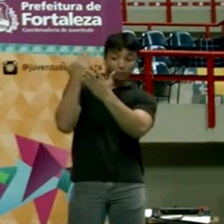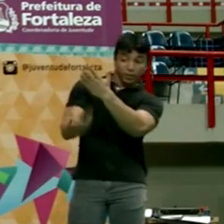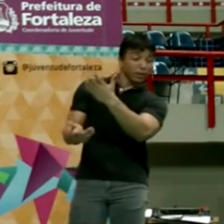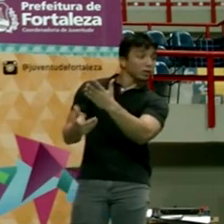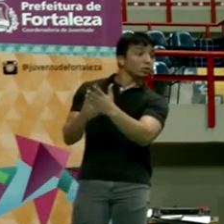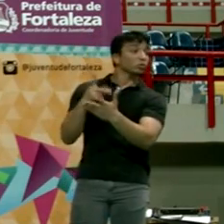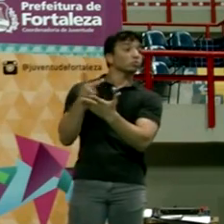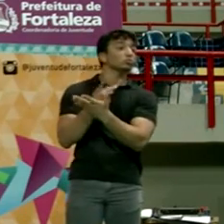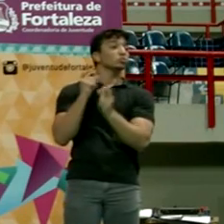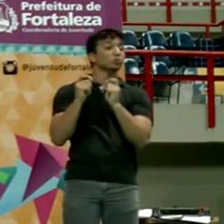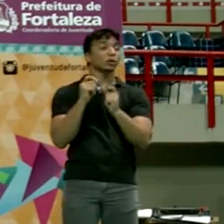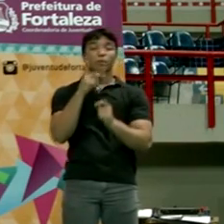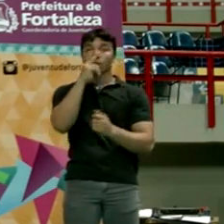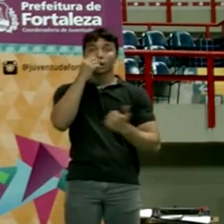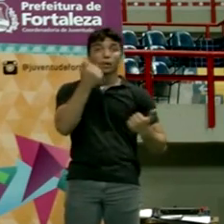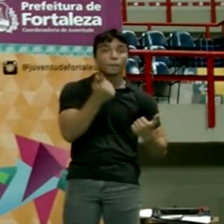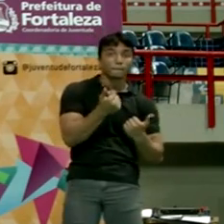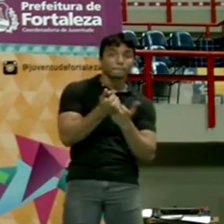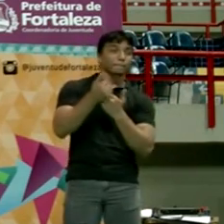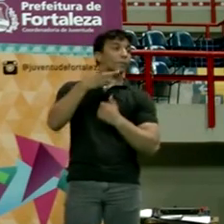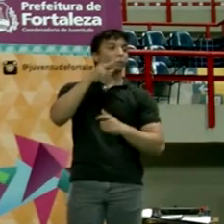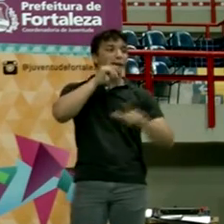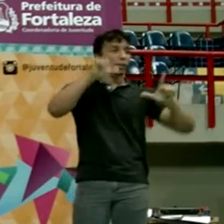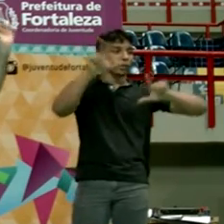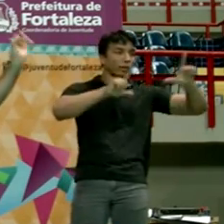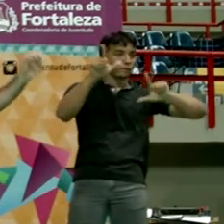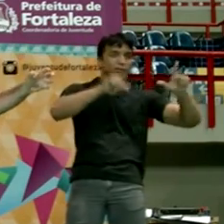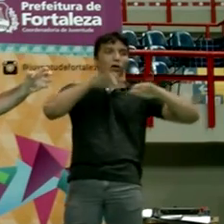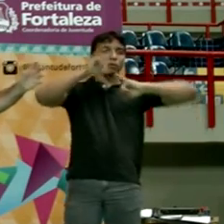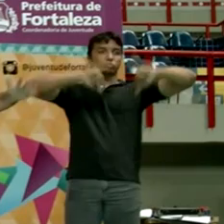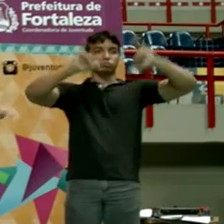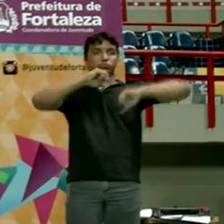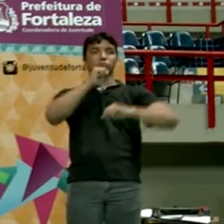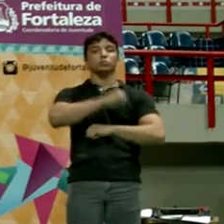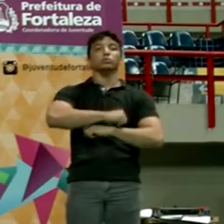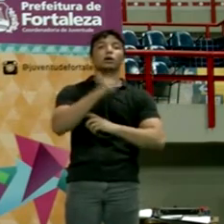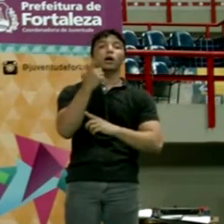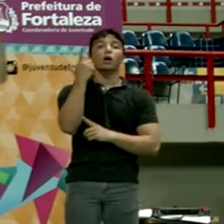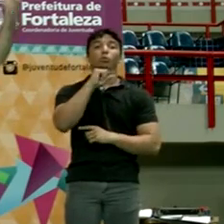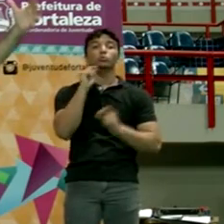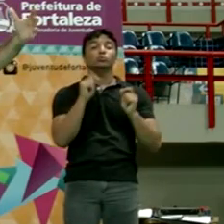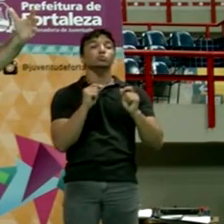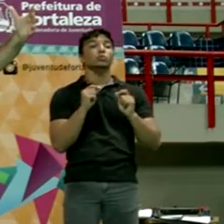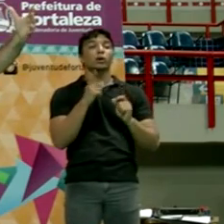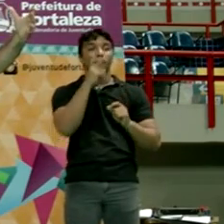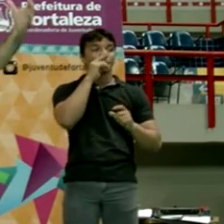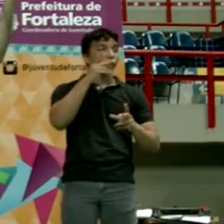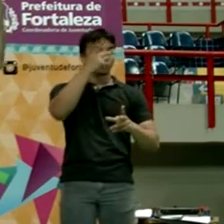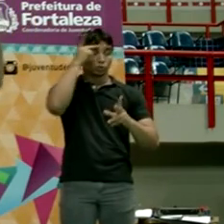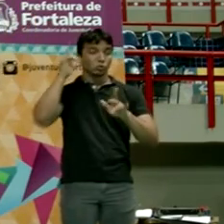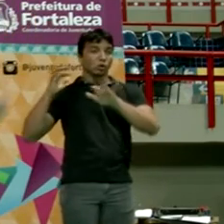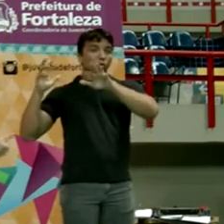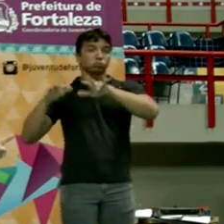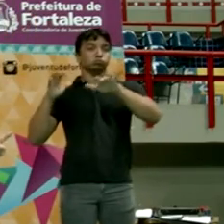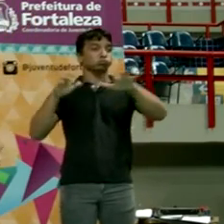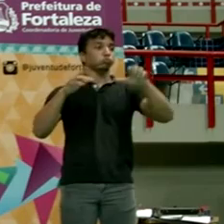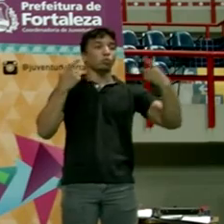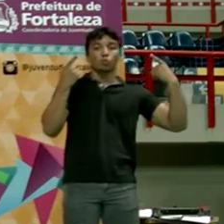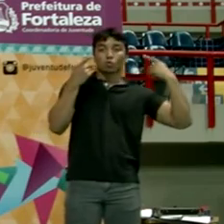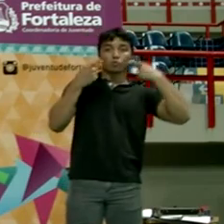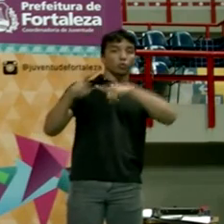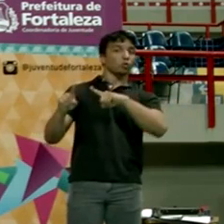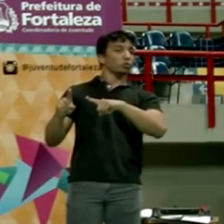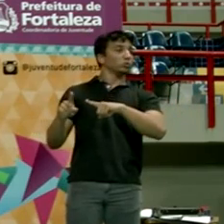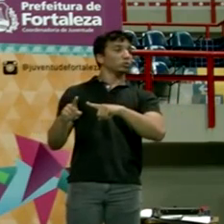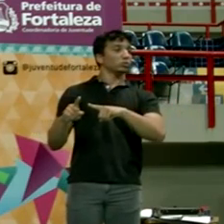no Congresso, com o apoio da mídia, dos meios de comunicação, levaram milhares de pessoas às ruas contra o governo